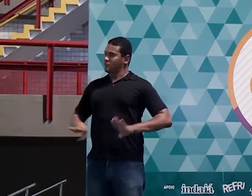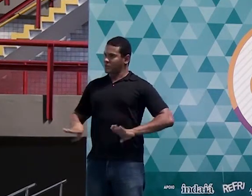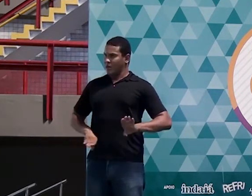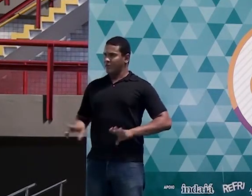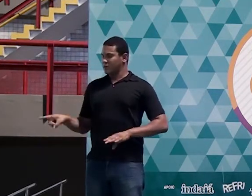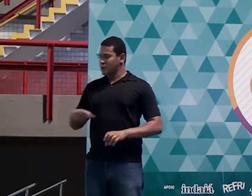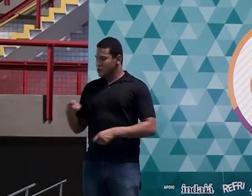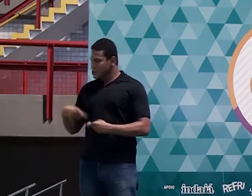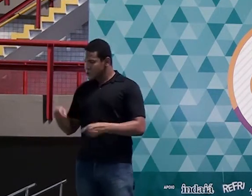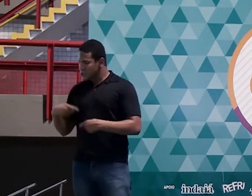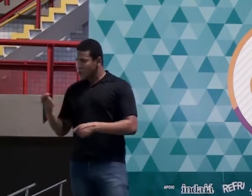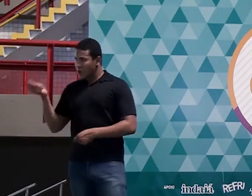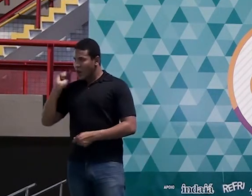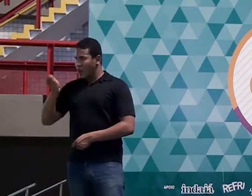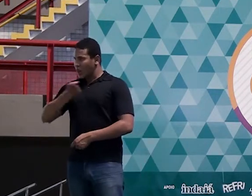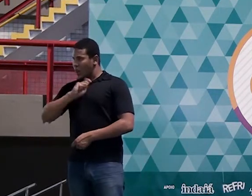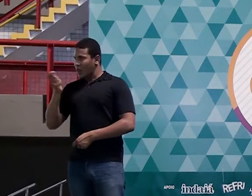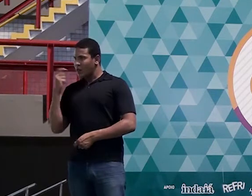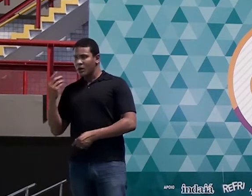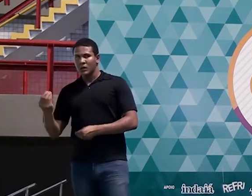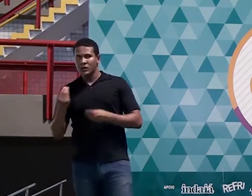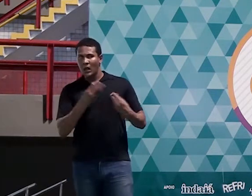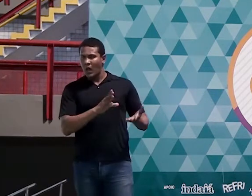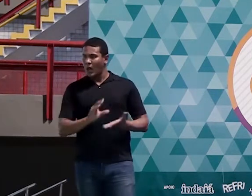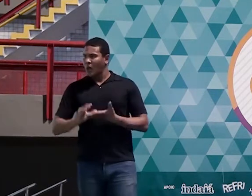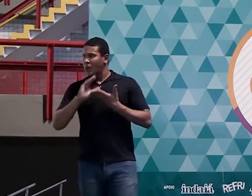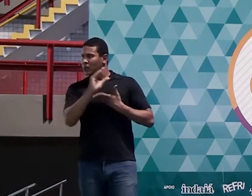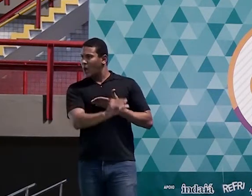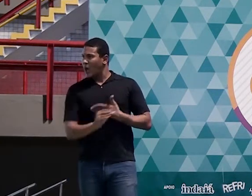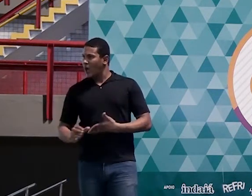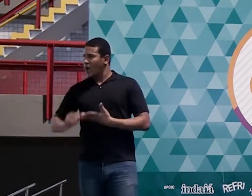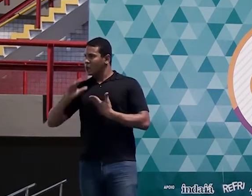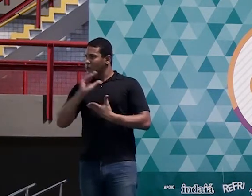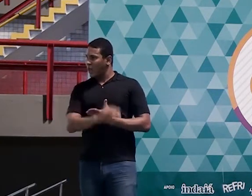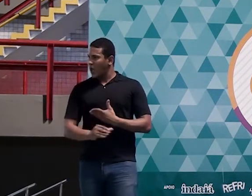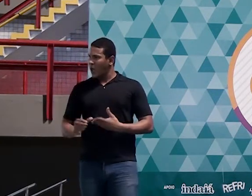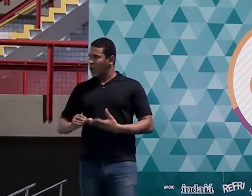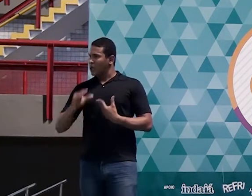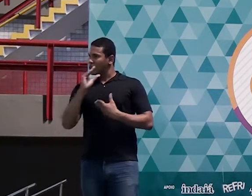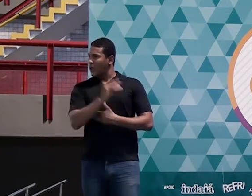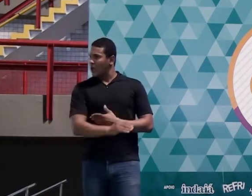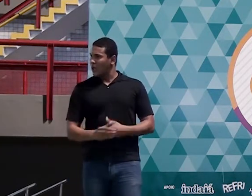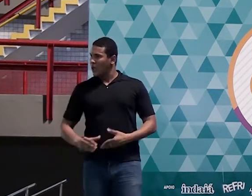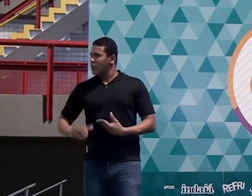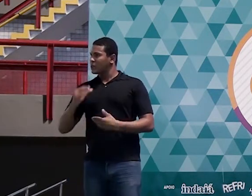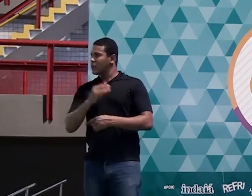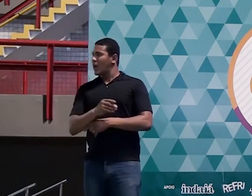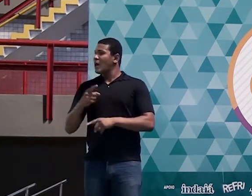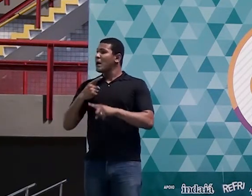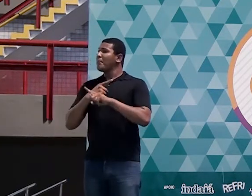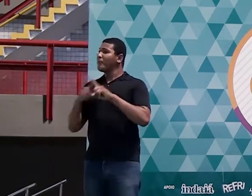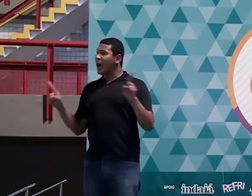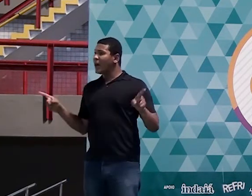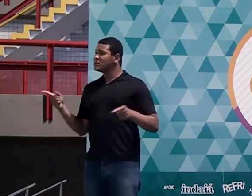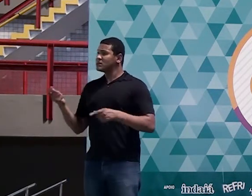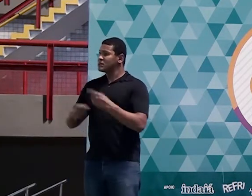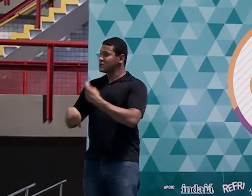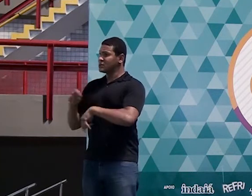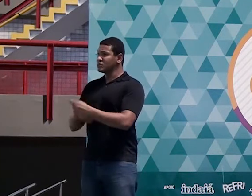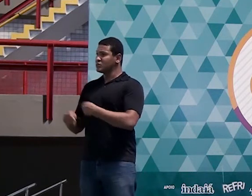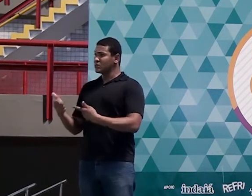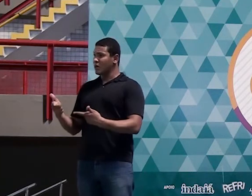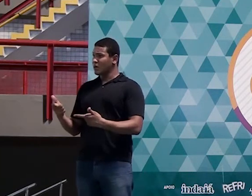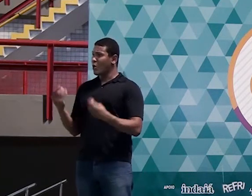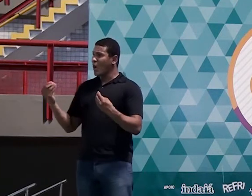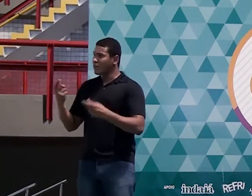servos. Como é que o servo, meu amor, vai comercializar se ele mal tem o de comer? Se ele vender o que ele come, aí ele